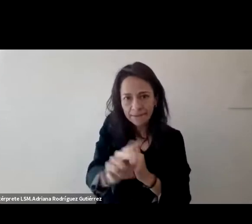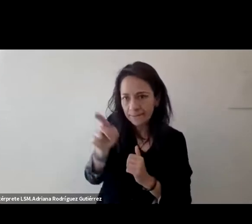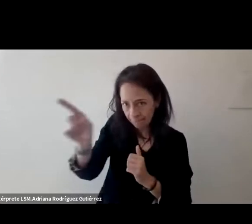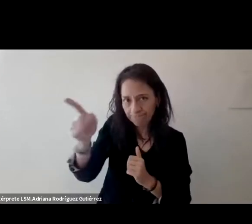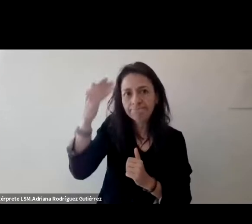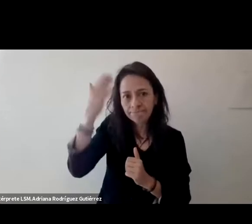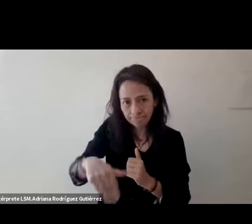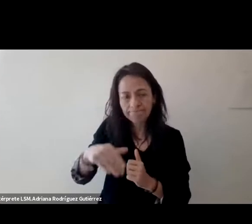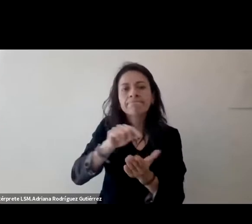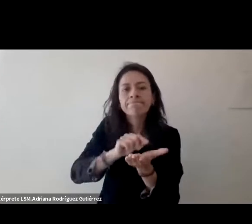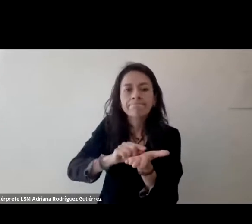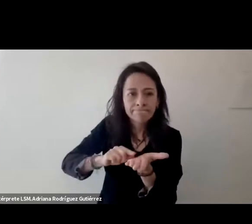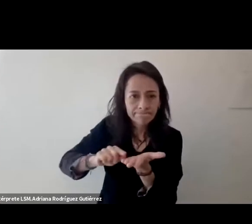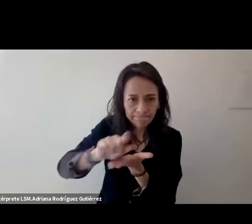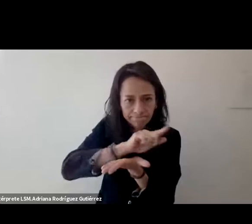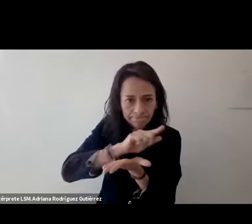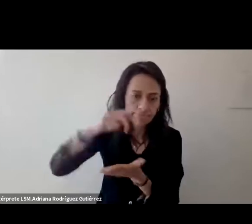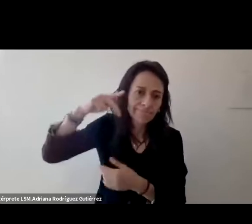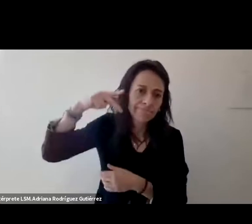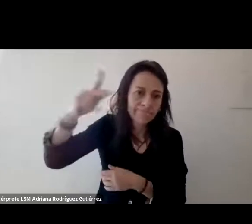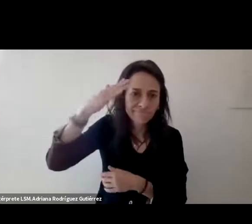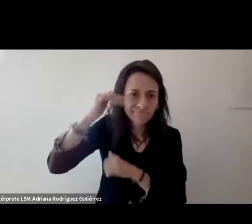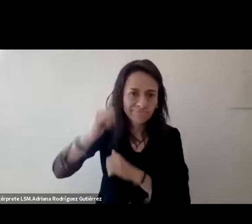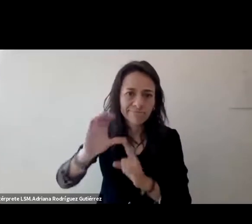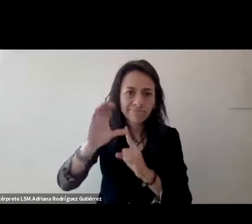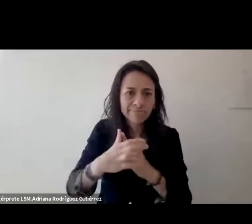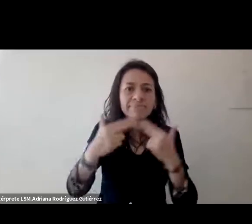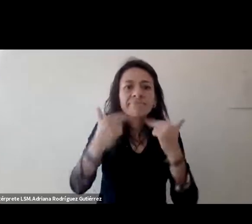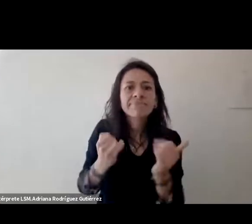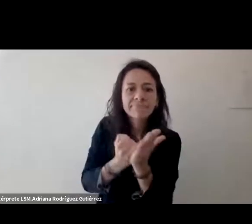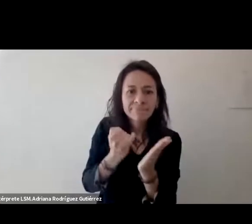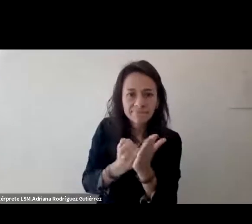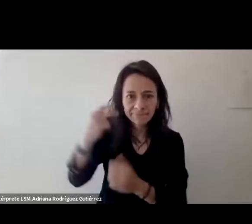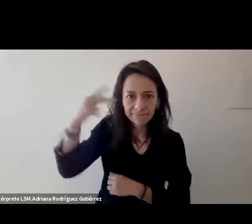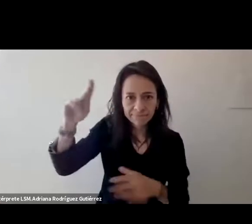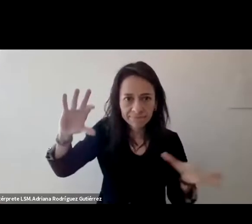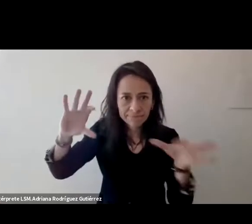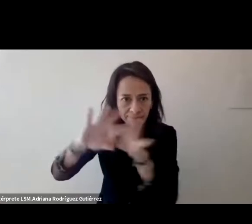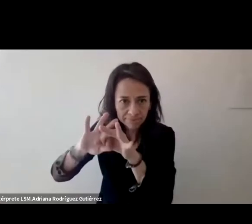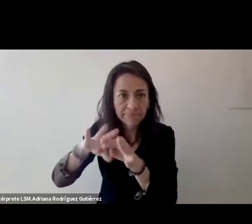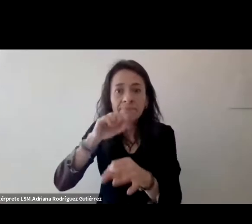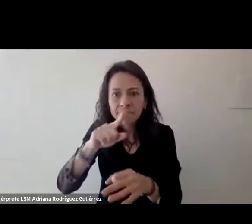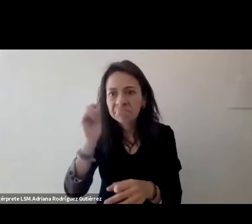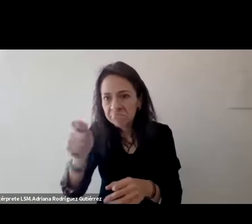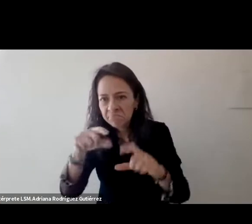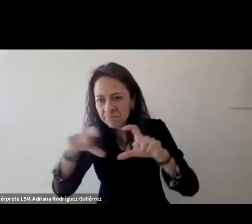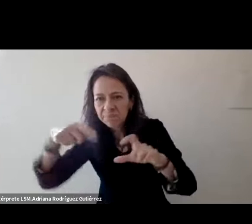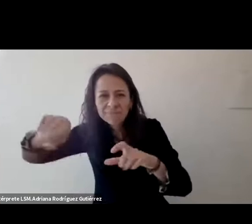Comisión de Hacienda. Entonces tenemos la información de alternativas y también la que les compartimos desde